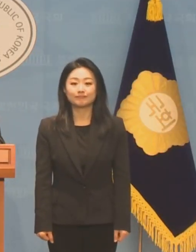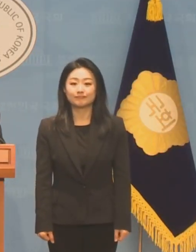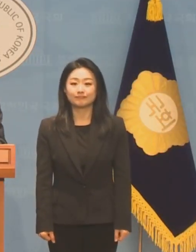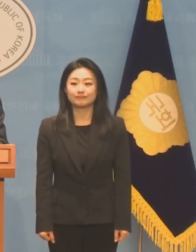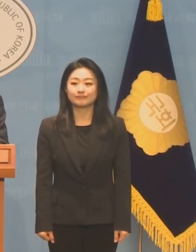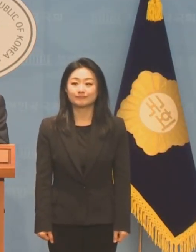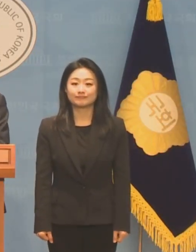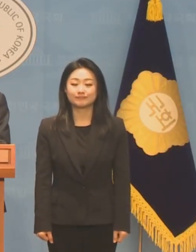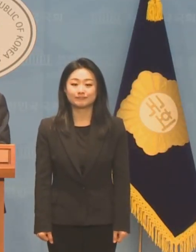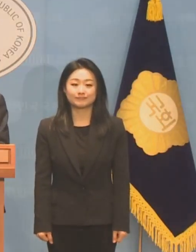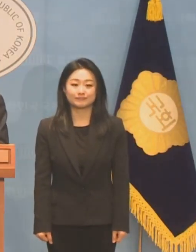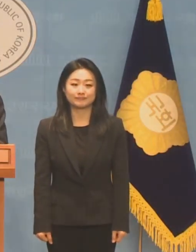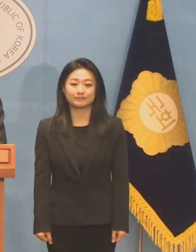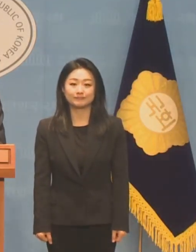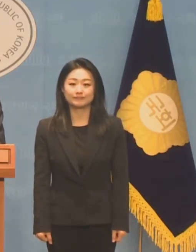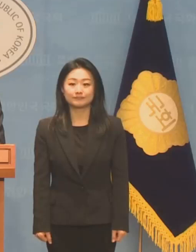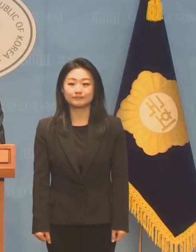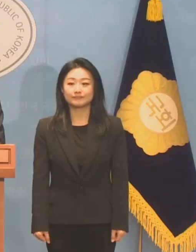예.